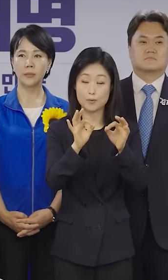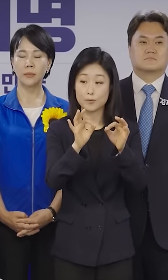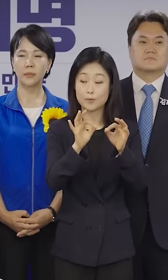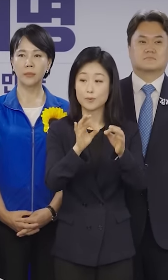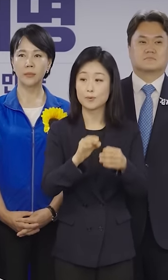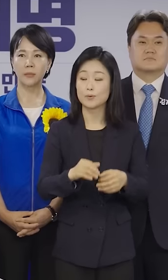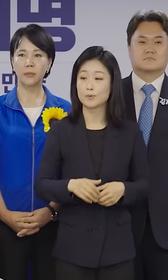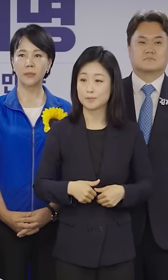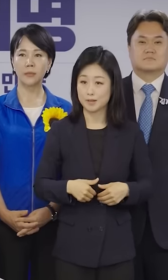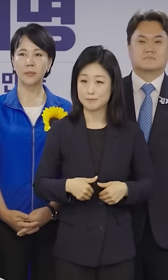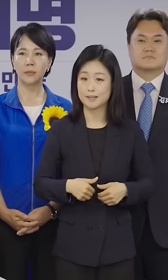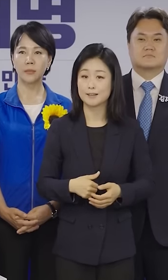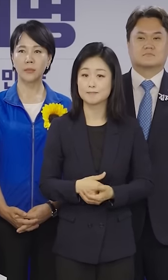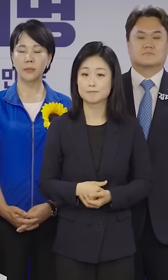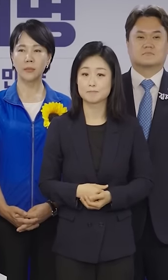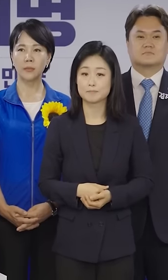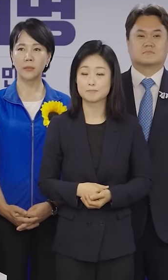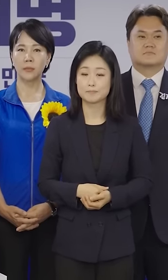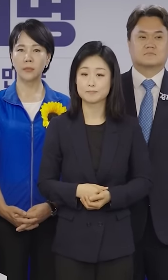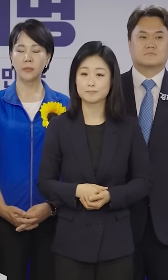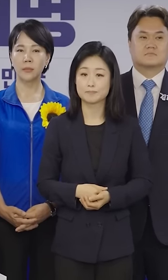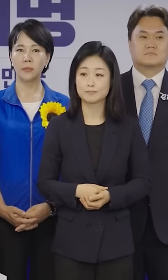있겠다는 생각이 좀 듭니다.